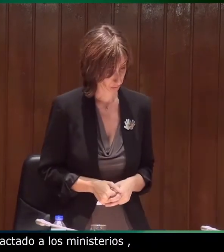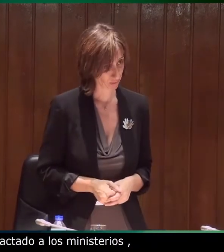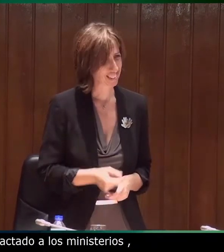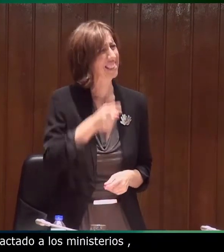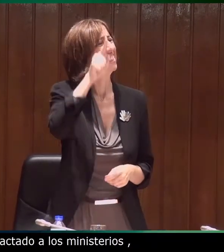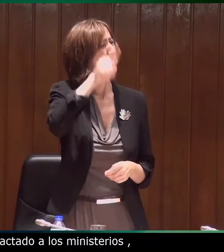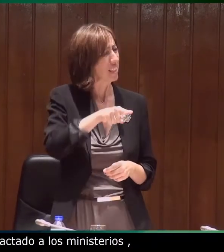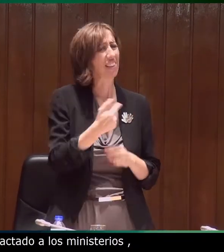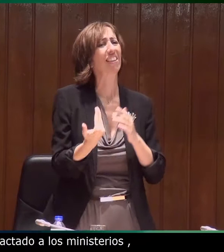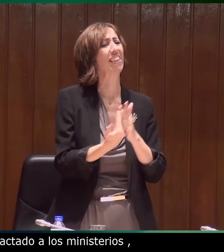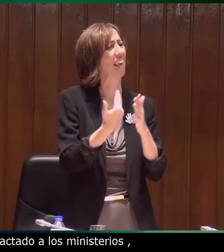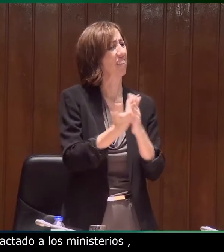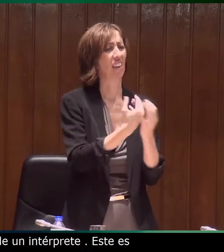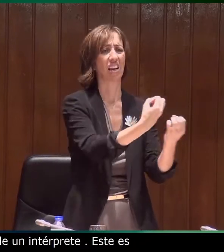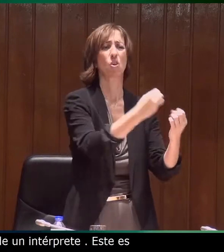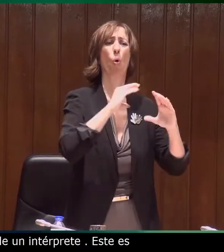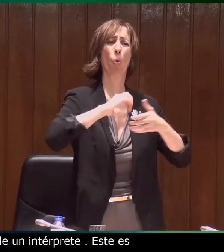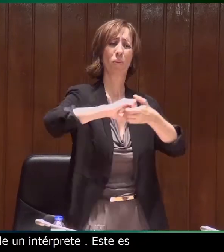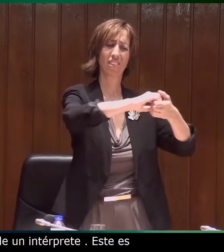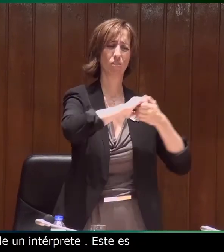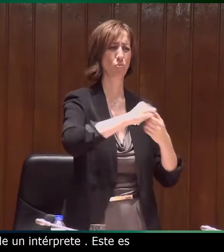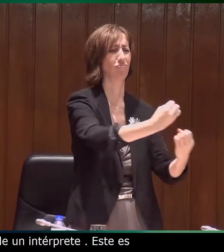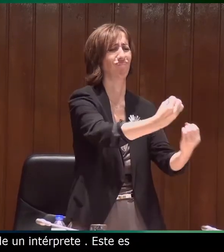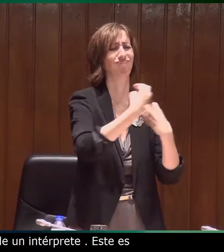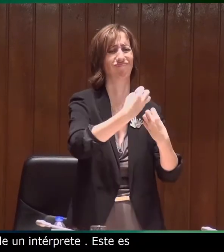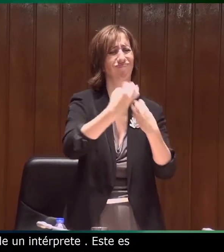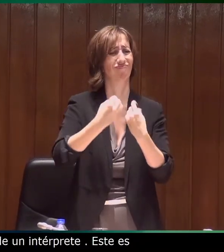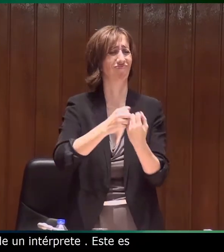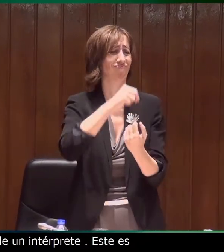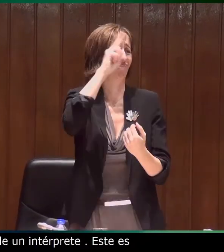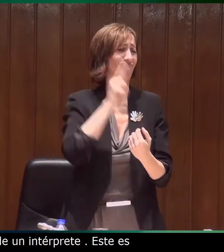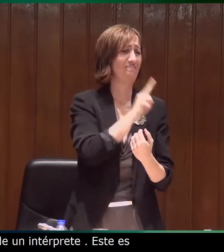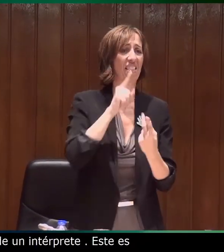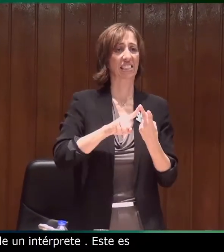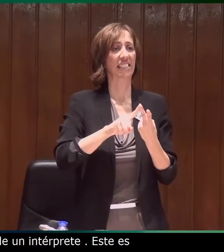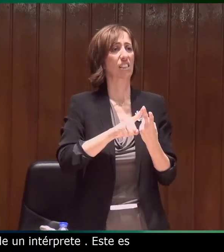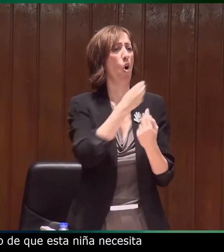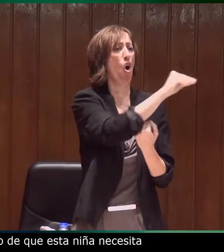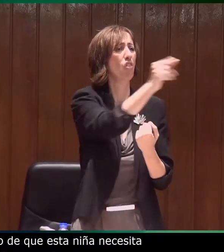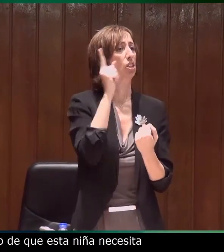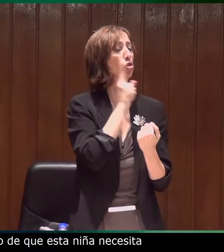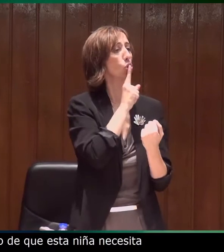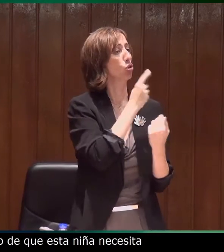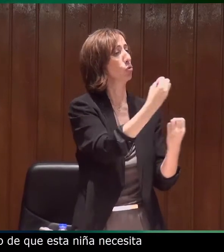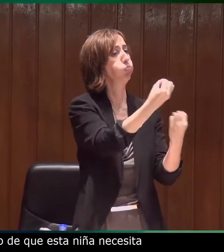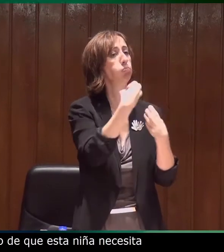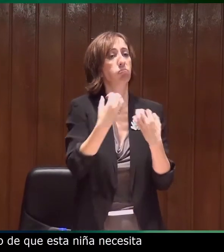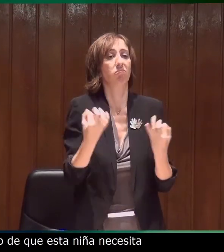eliminamos ese derecho lo que hace es que no puede seguir formándose ahora mismo los padres